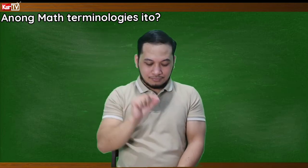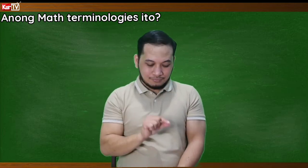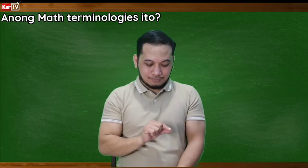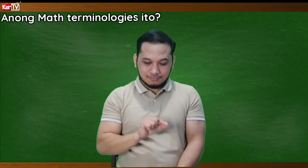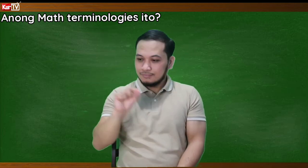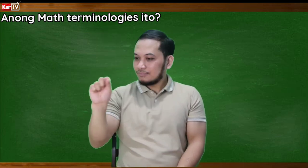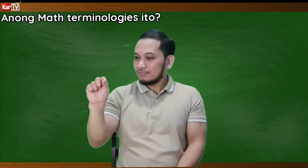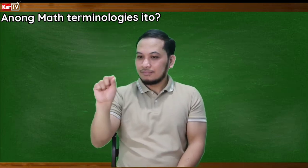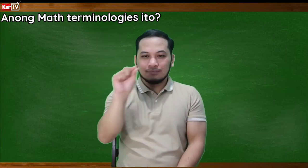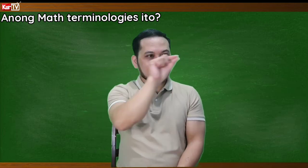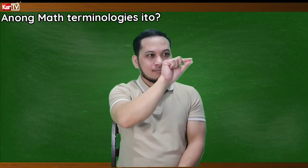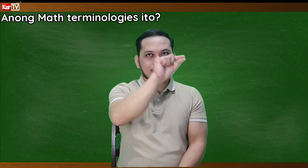Thank you.